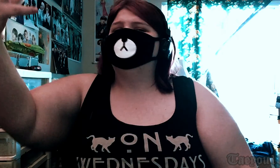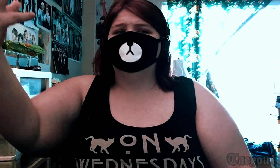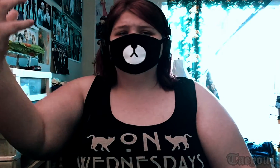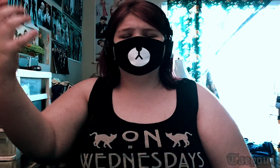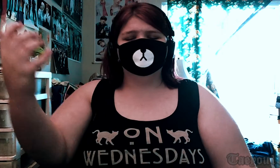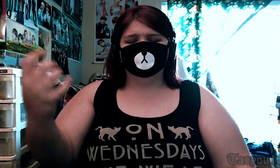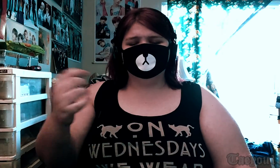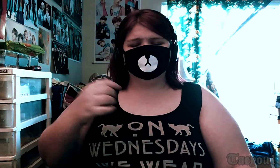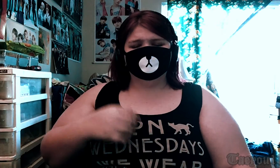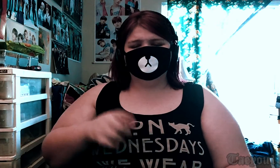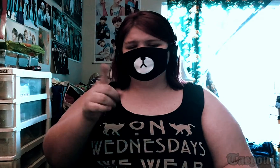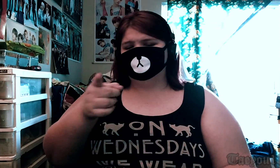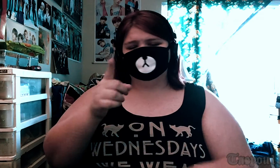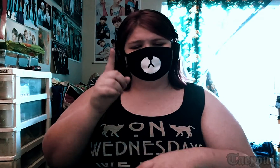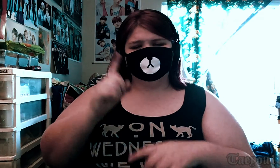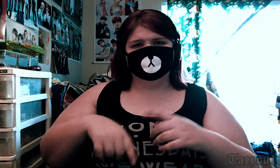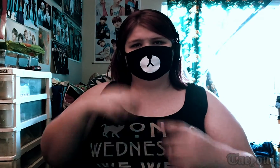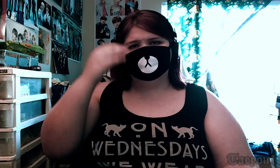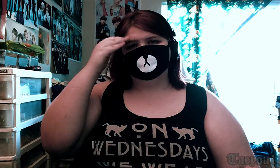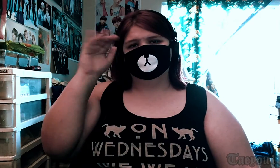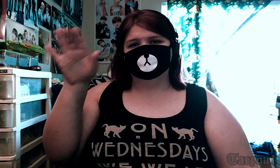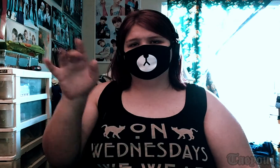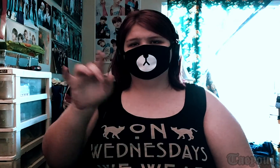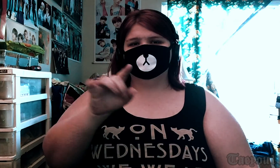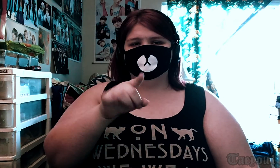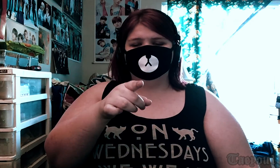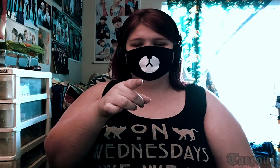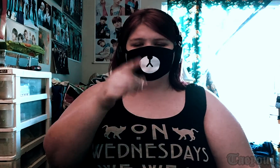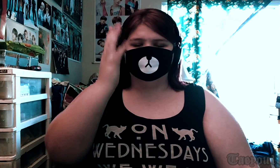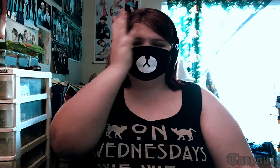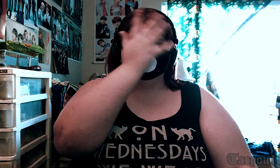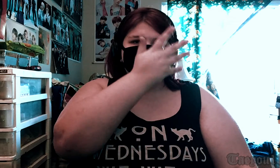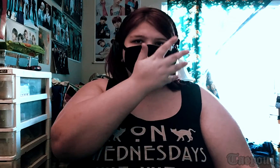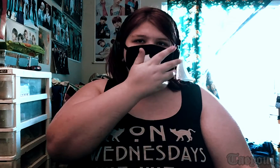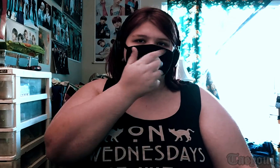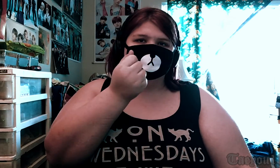아무리 소리를 질러도 너는 참 예뻤다.